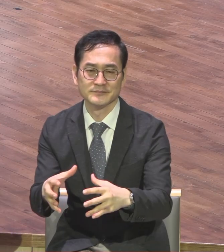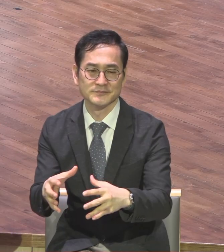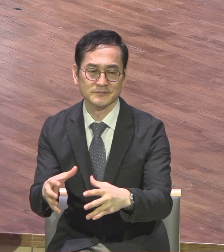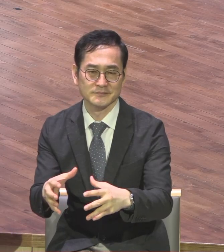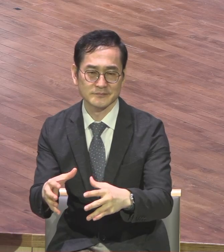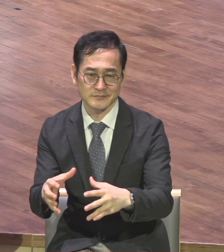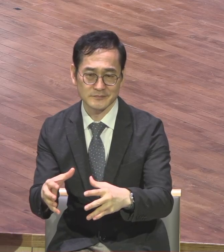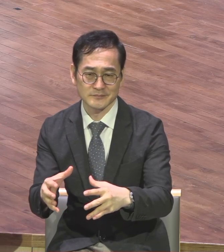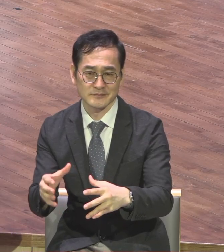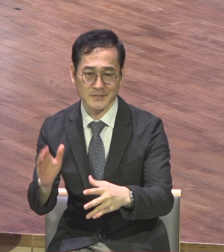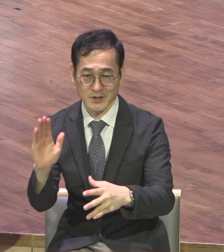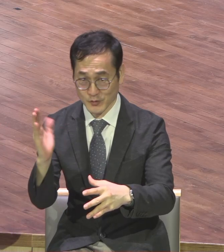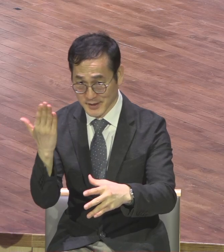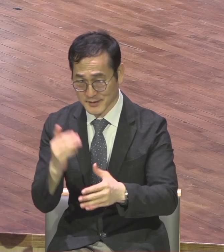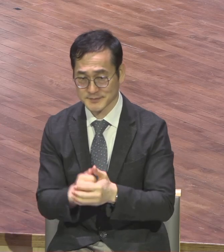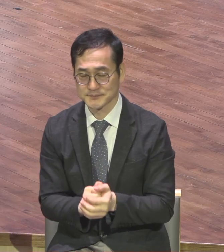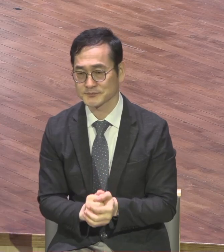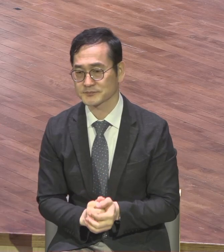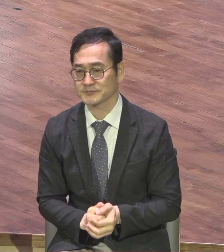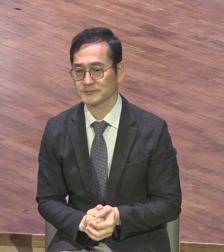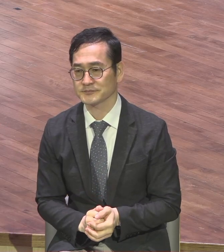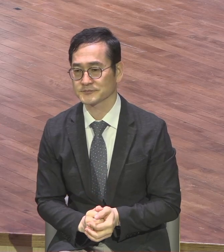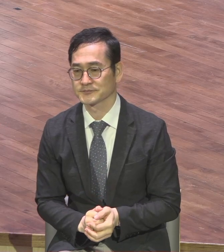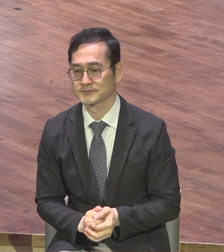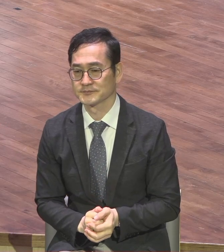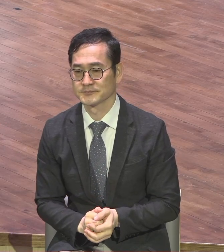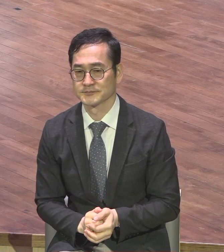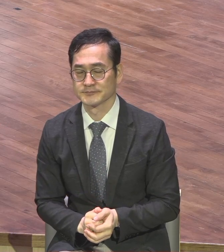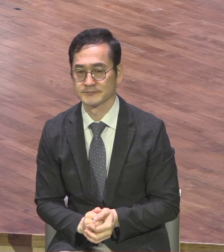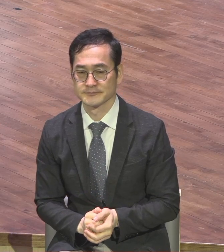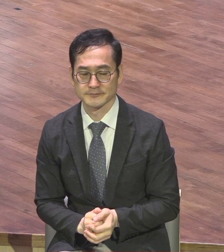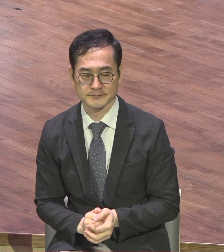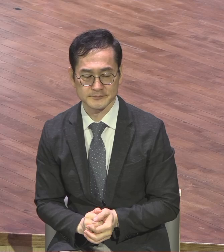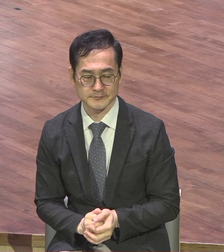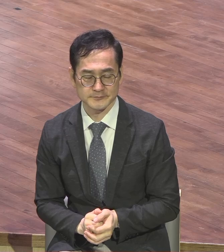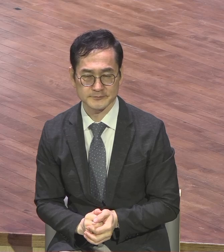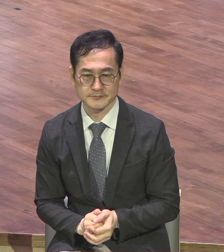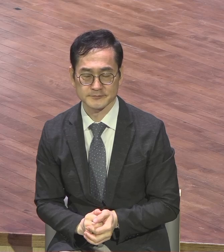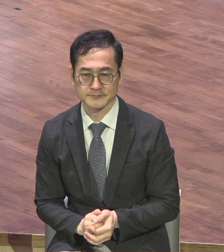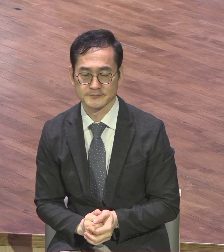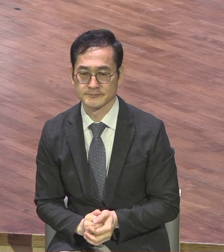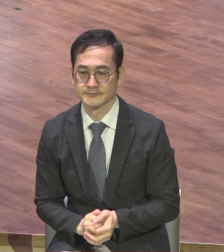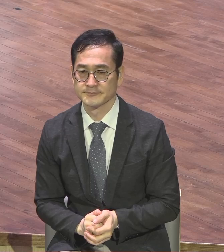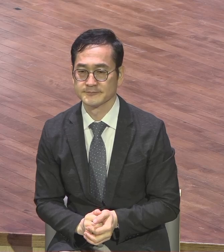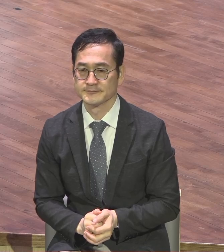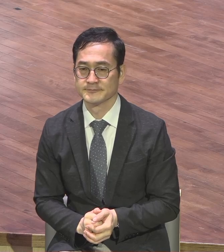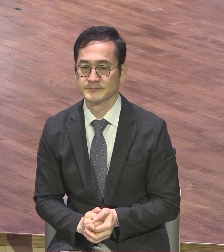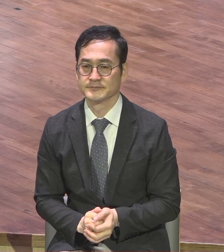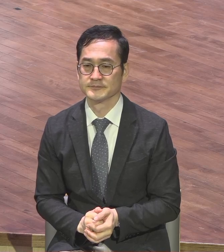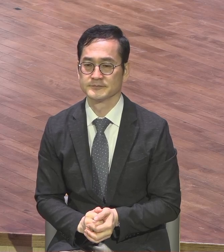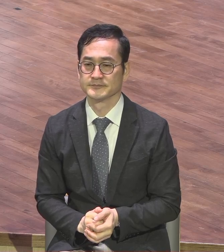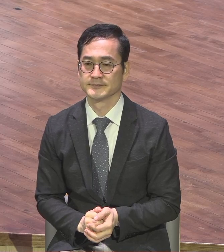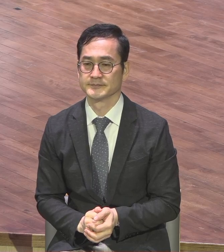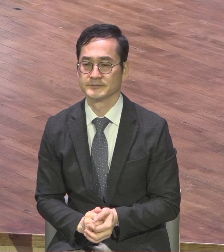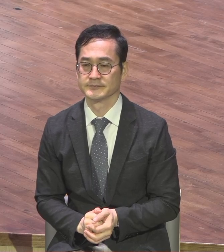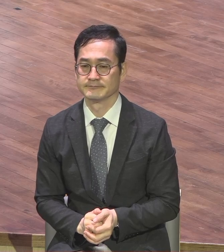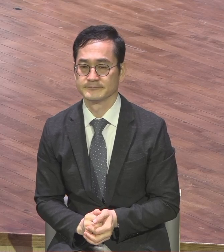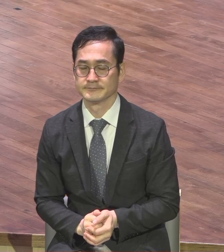말씀 운동하는 가운데 여러분들이요, 여러분이 잘 기억해야 됩니다.